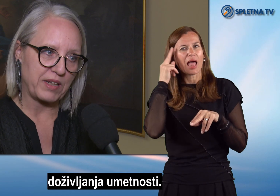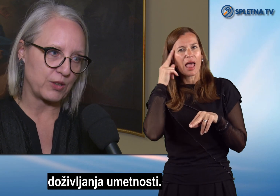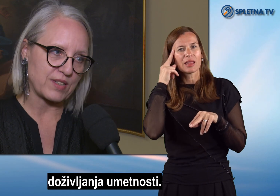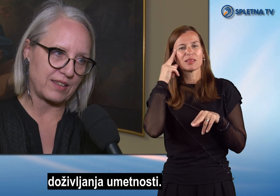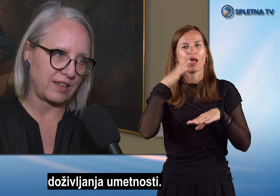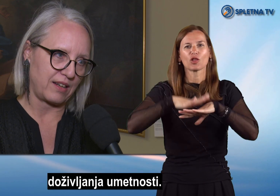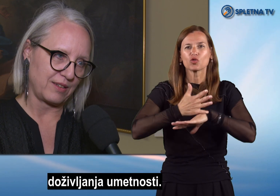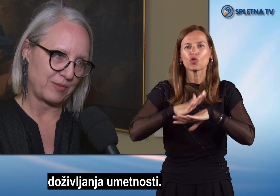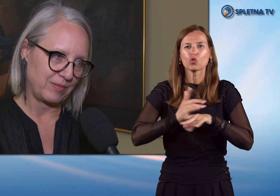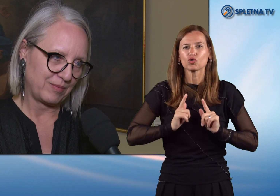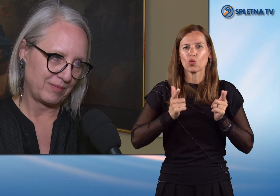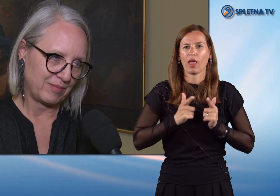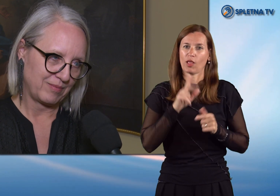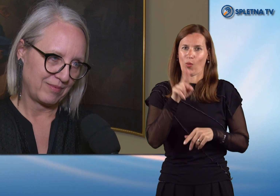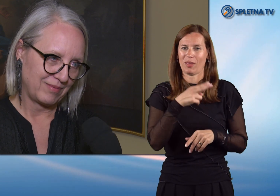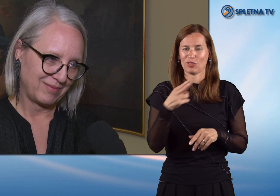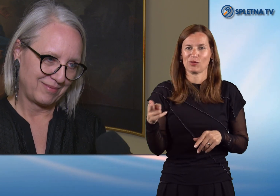doživljanja umetnostnih del.